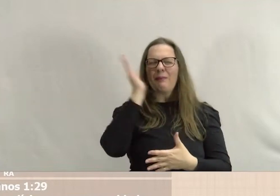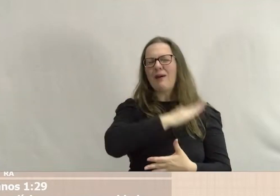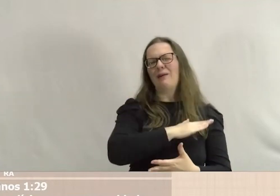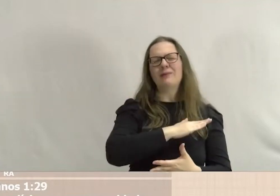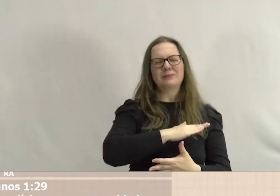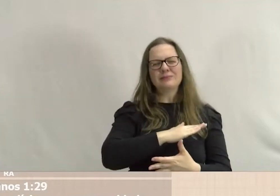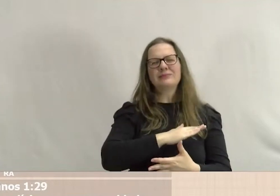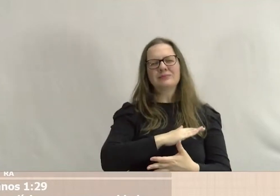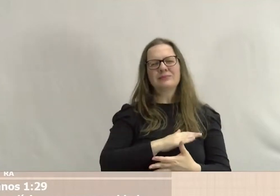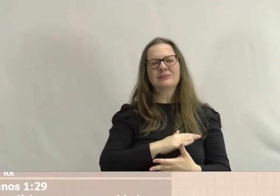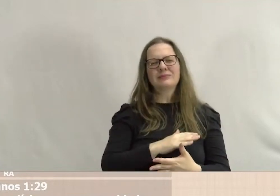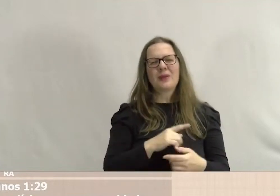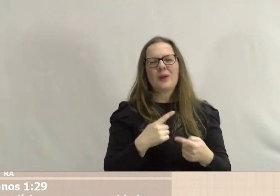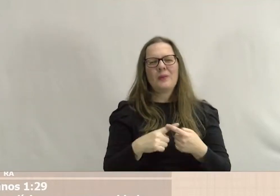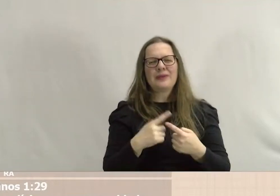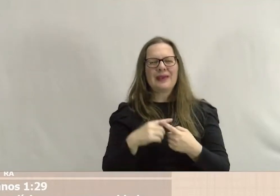maligno.